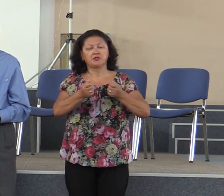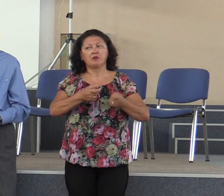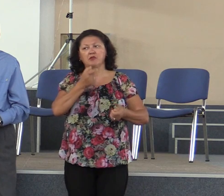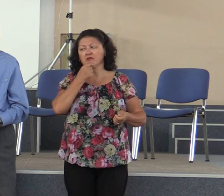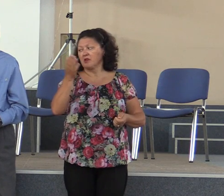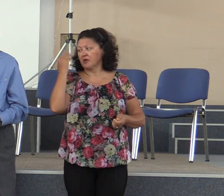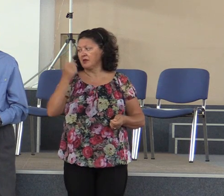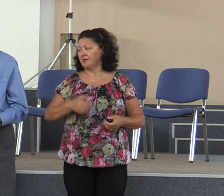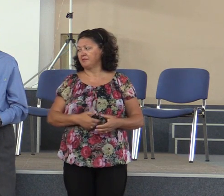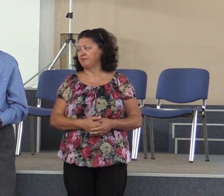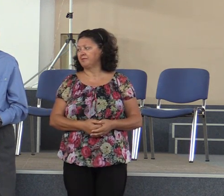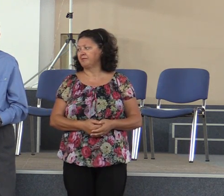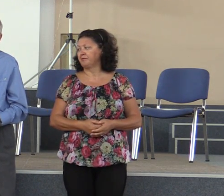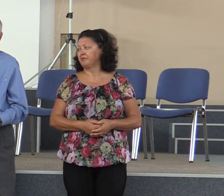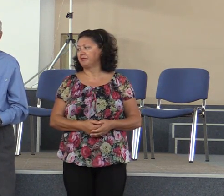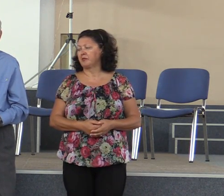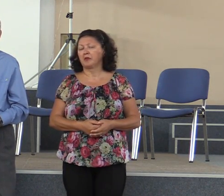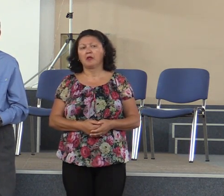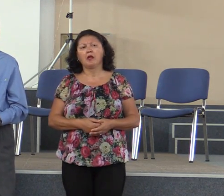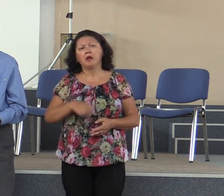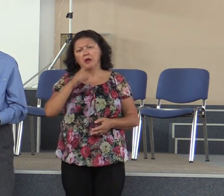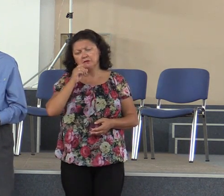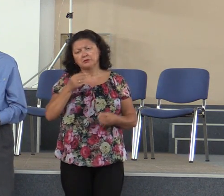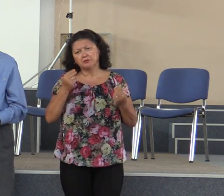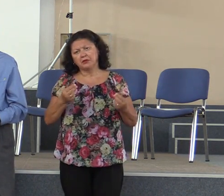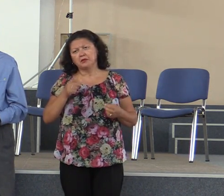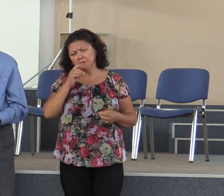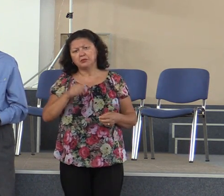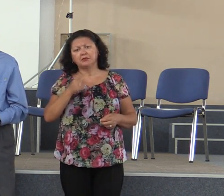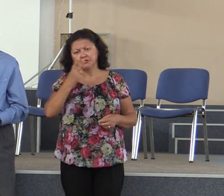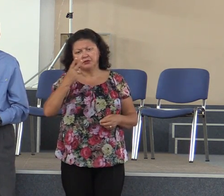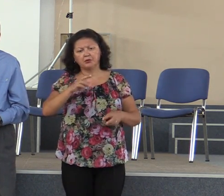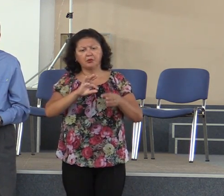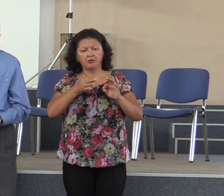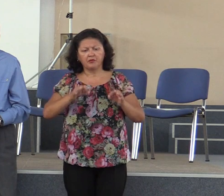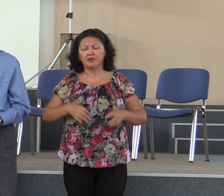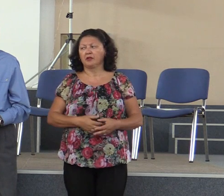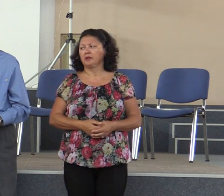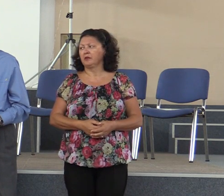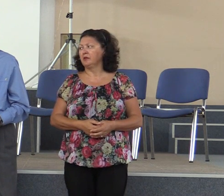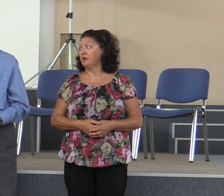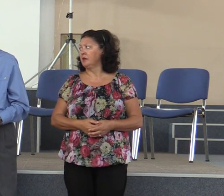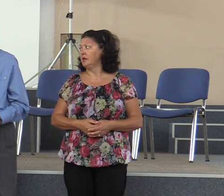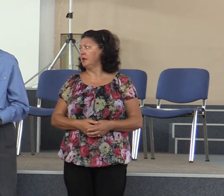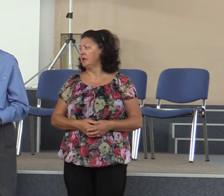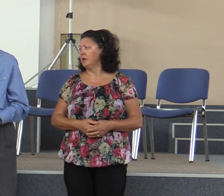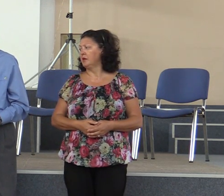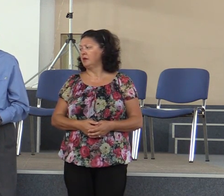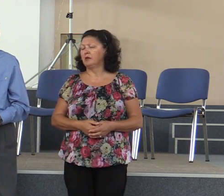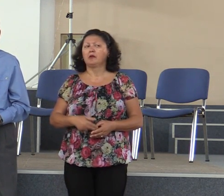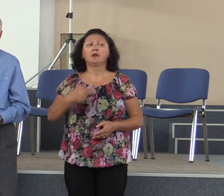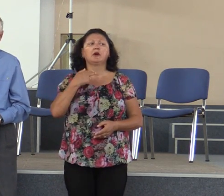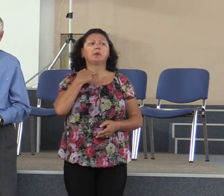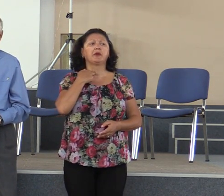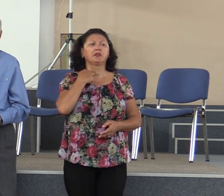said, okay, what are the two words? Am zis, bine, spune, care sunt cele două cuvinte? Bored and unhappy. Plictisit